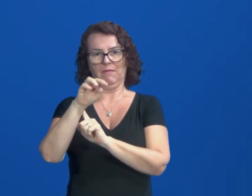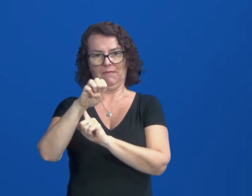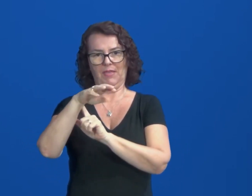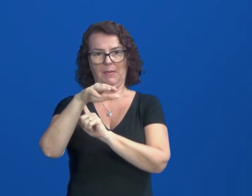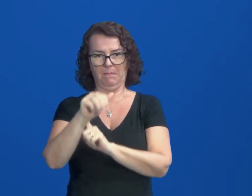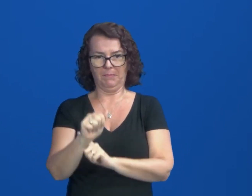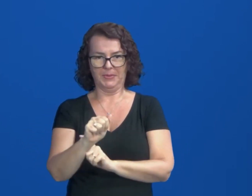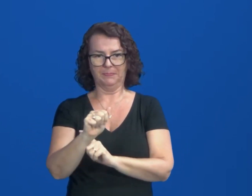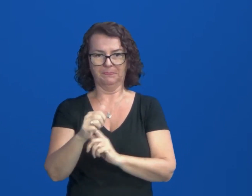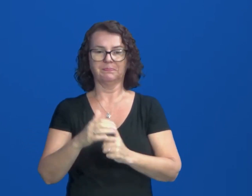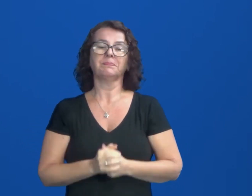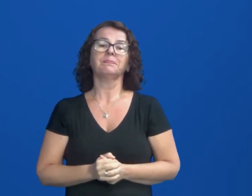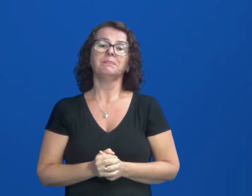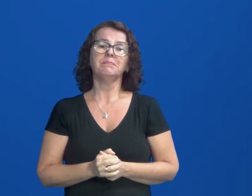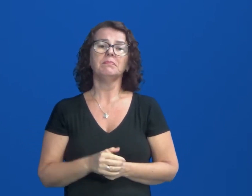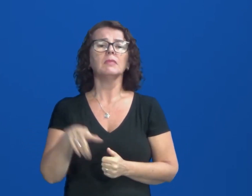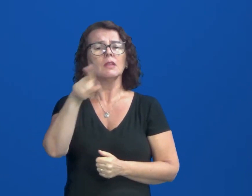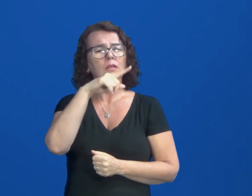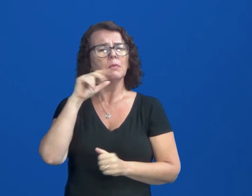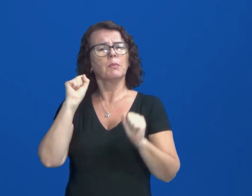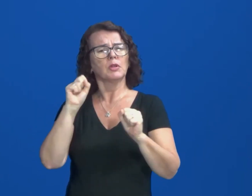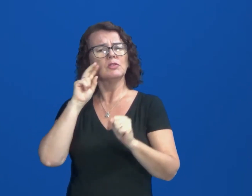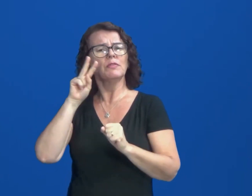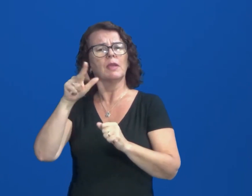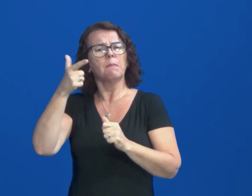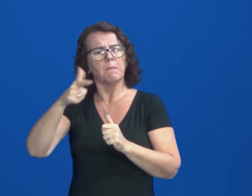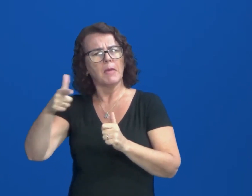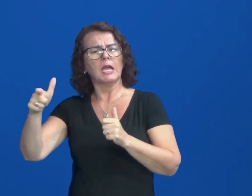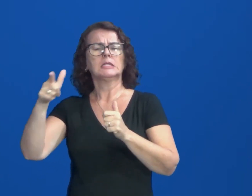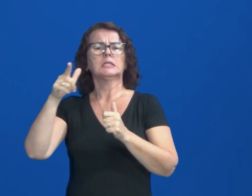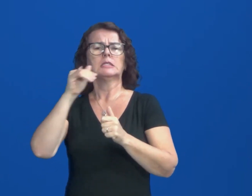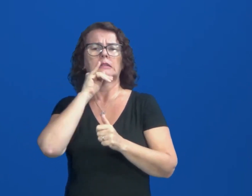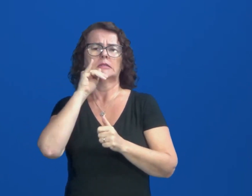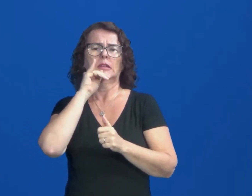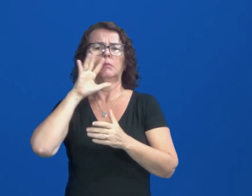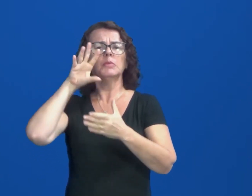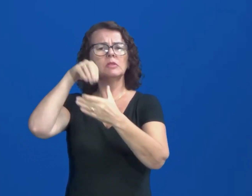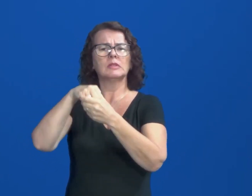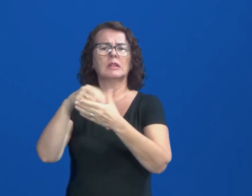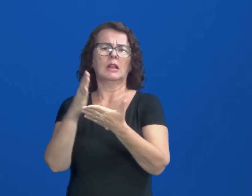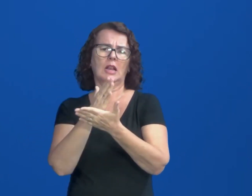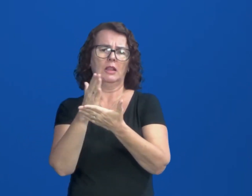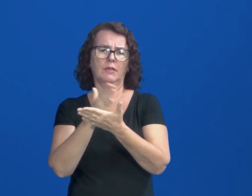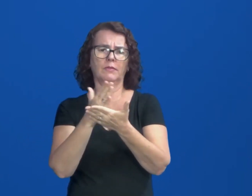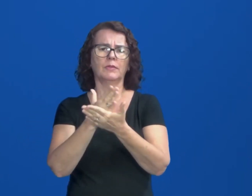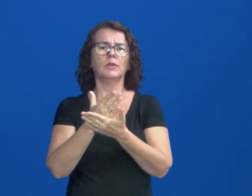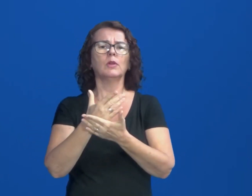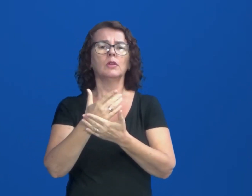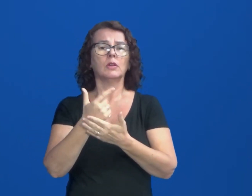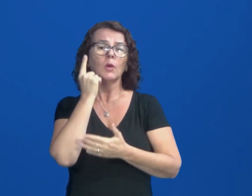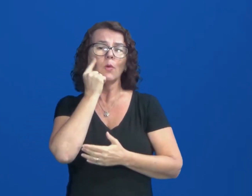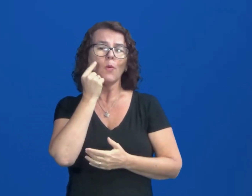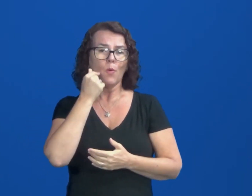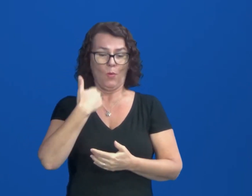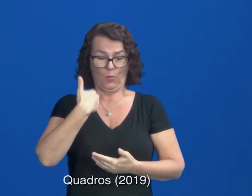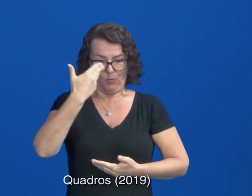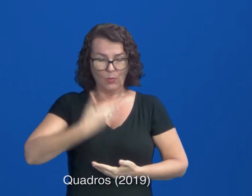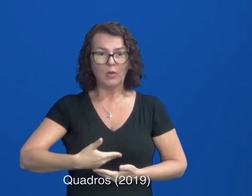mais exemplos no meu livro, né, de Ronice Quadros de 2019, e também vocês podem ver no